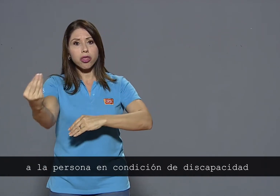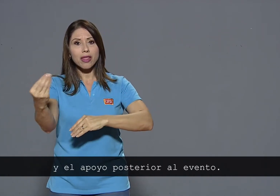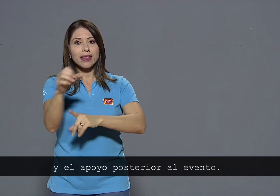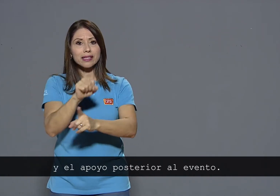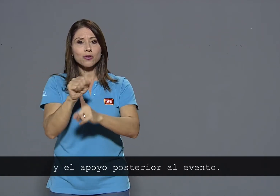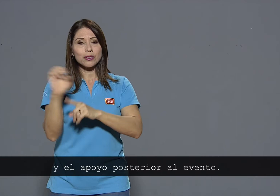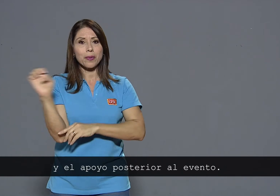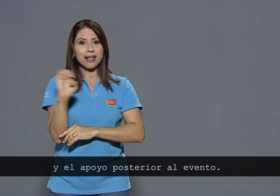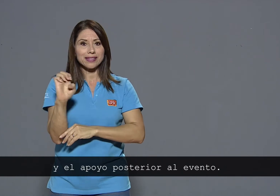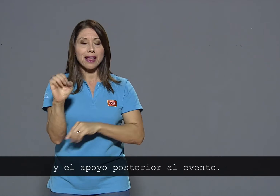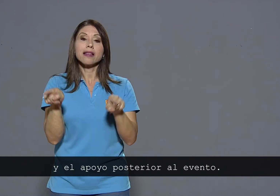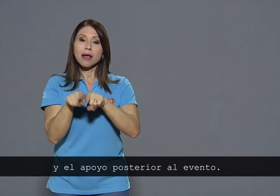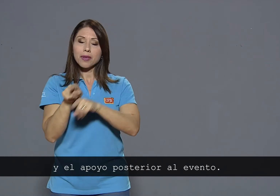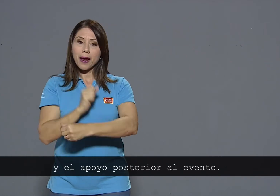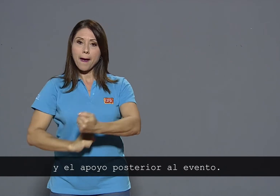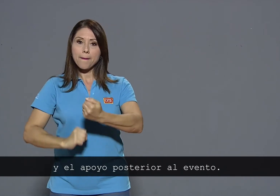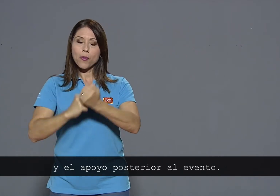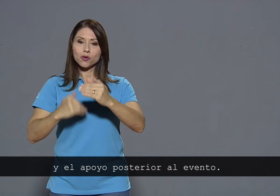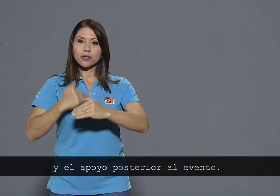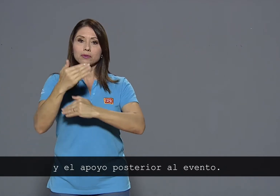discapacidad y el apoyo posterior al evento.